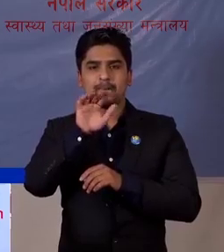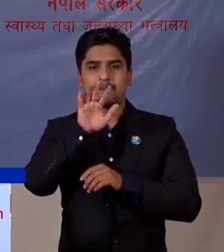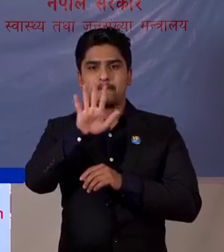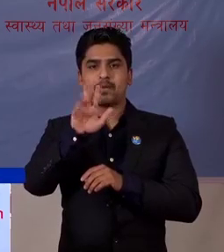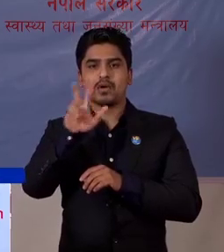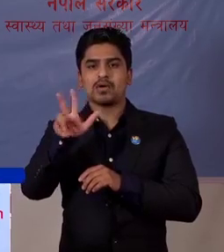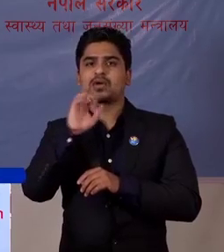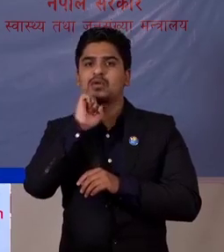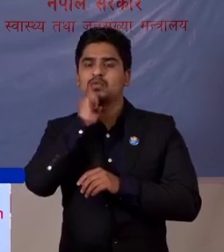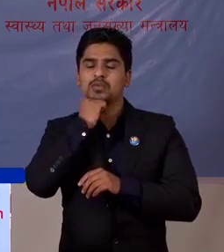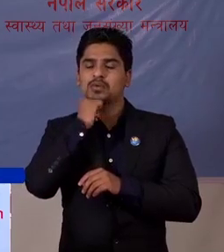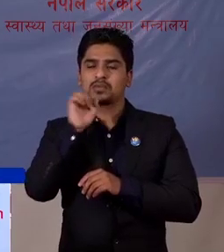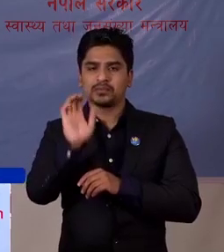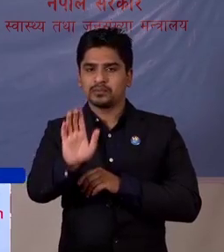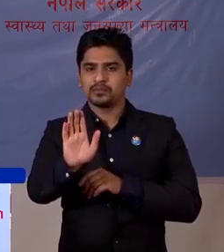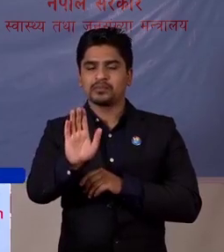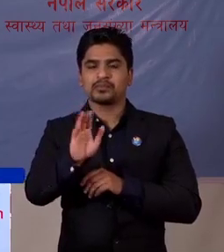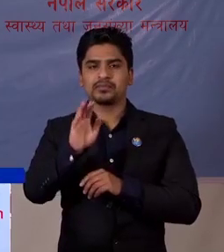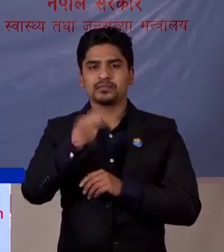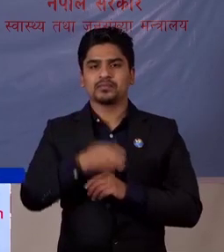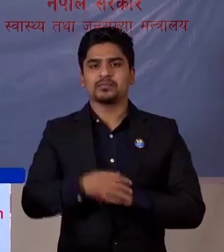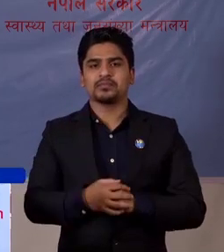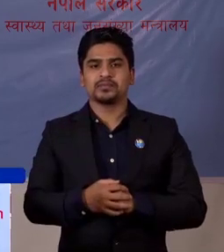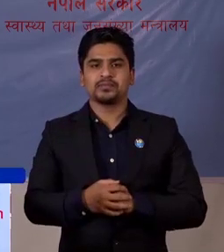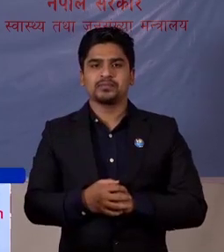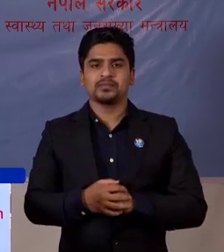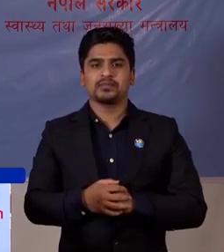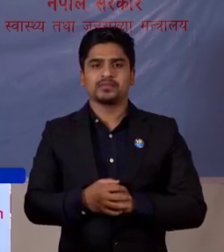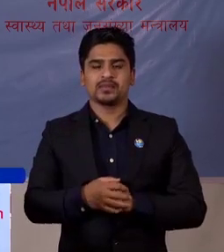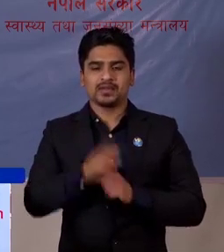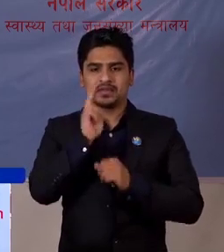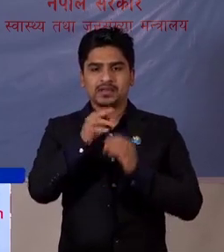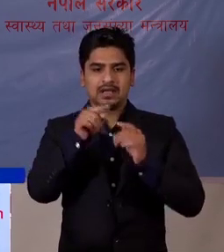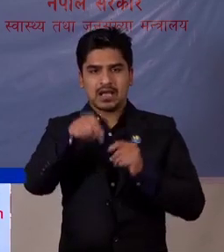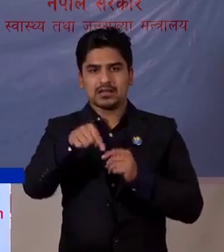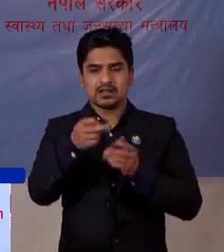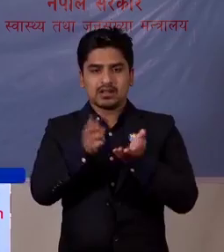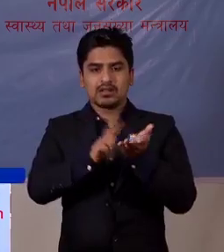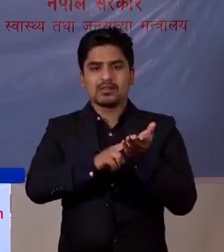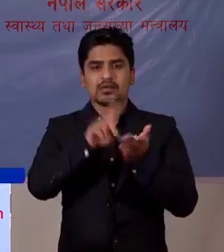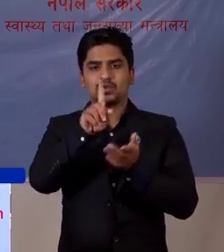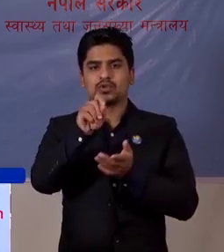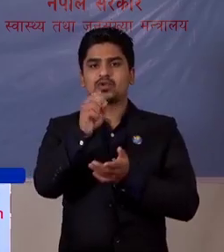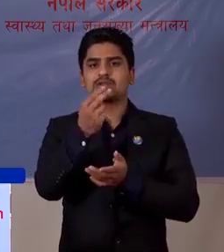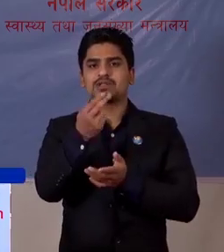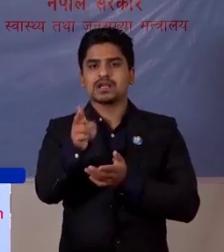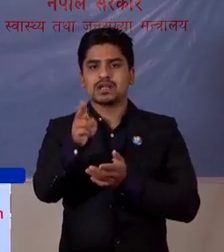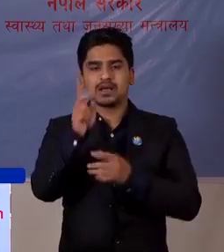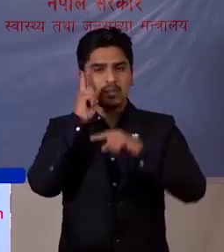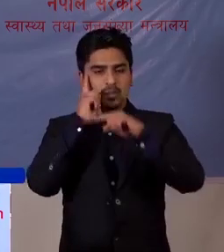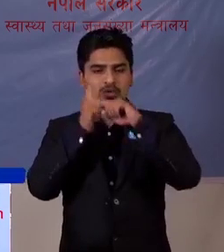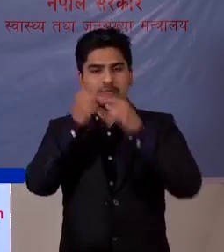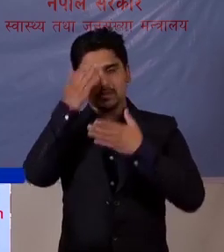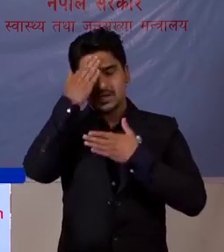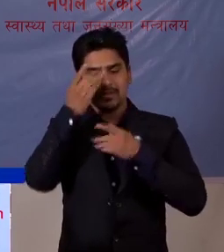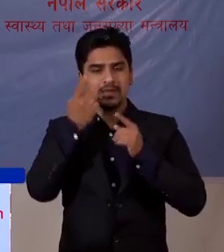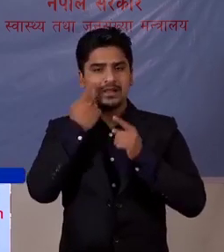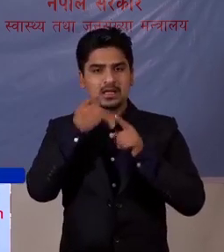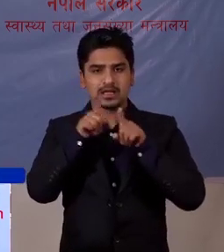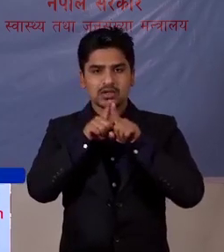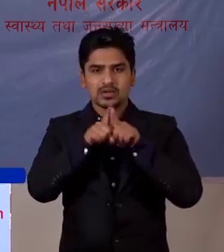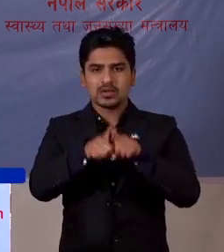7-58 वर्ष उमेरका रहनुभएको हामीलाई जानकारी प्राप्त भएको छ। यसरी आज थप 10 पोजिटिभ